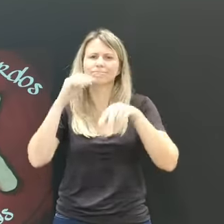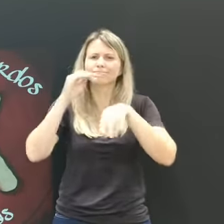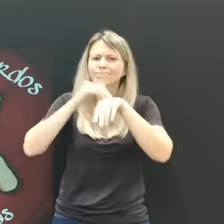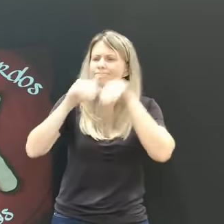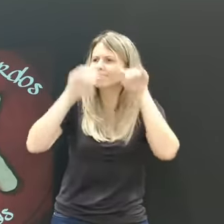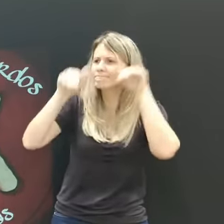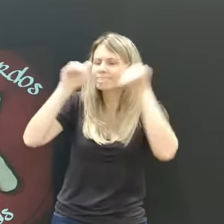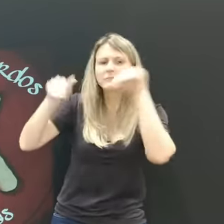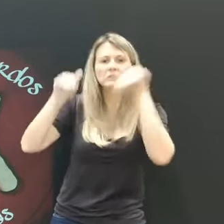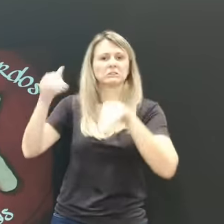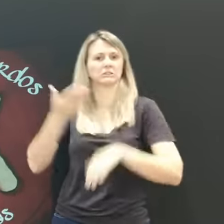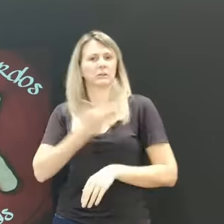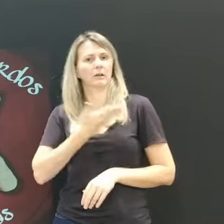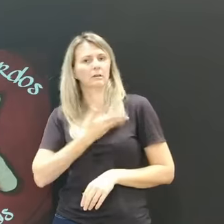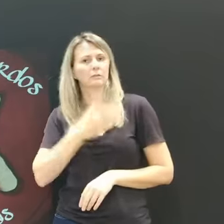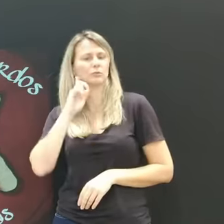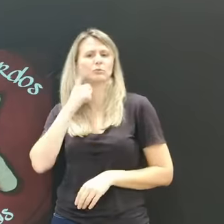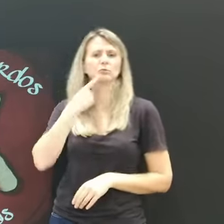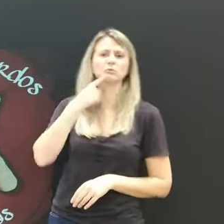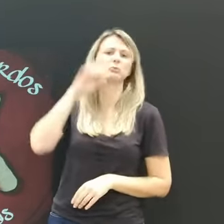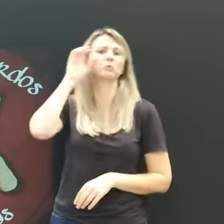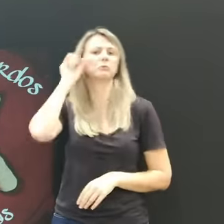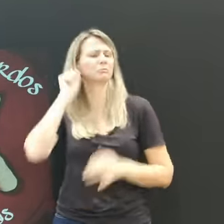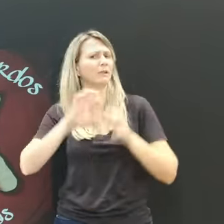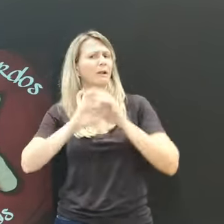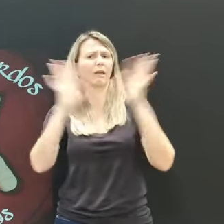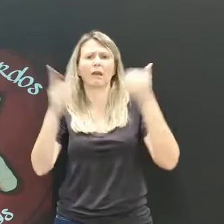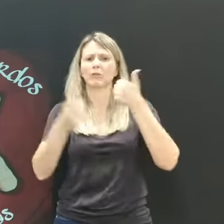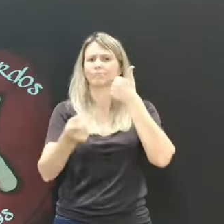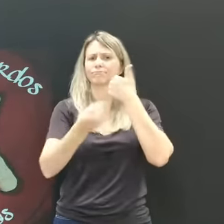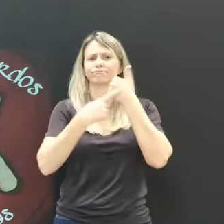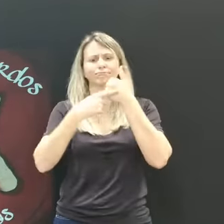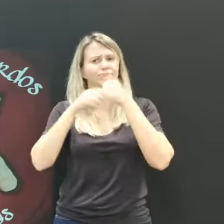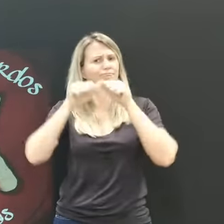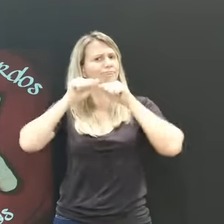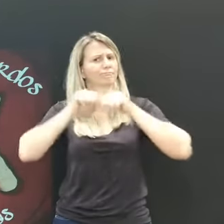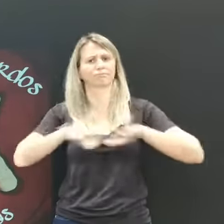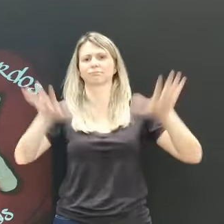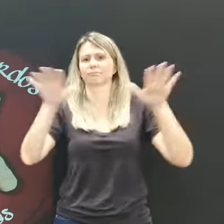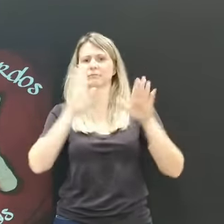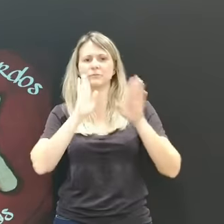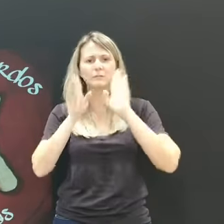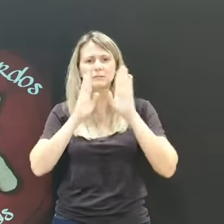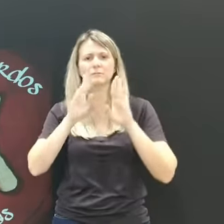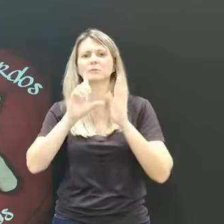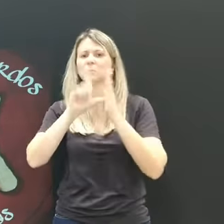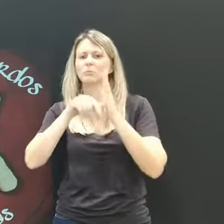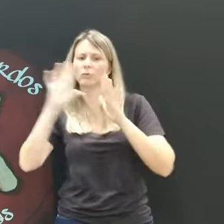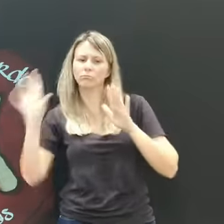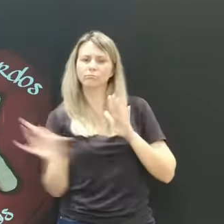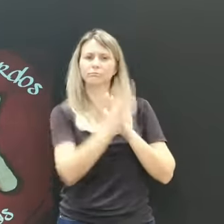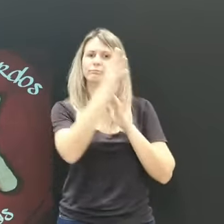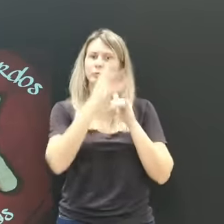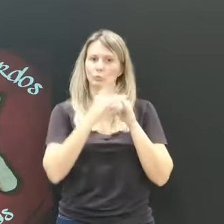Precisamos prestar atenção quando a Gi estiver falando, porque certamente tem algo novo para aprendermos. E aí, se você gostar